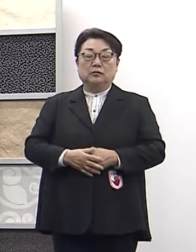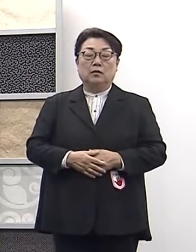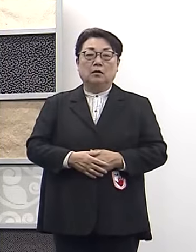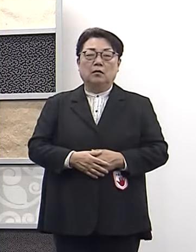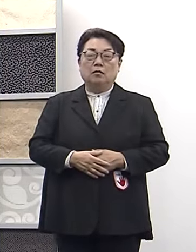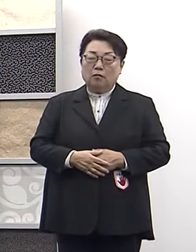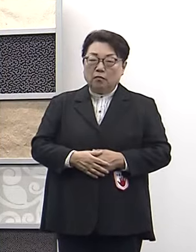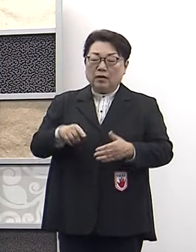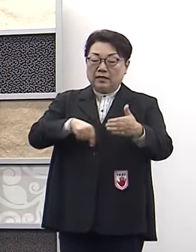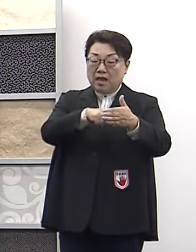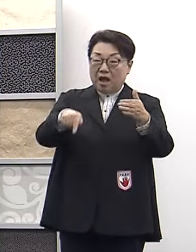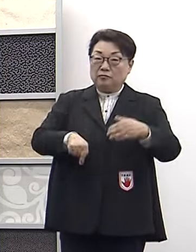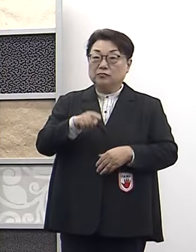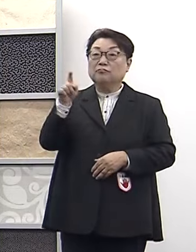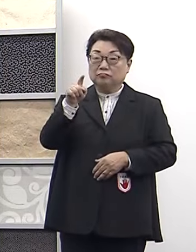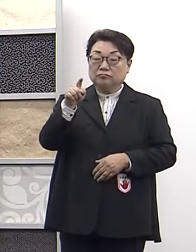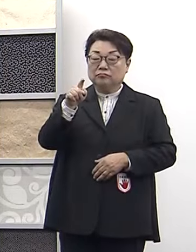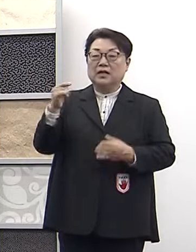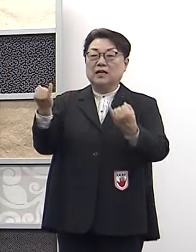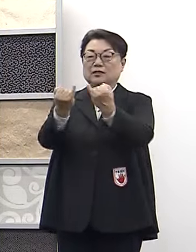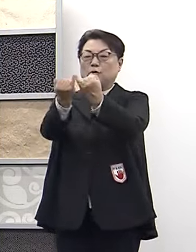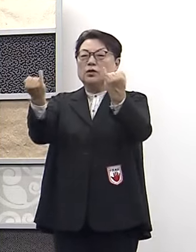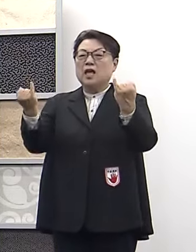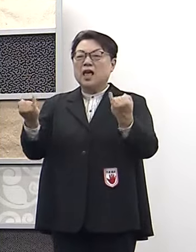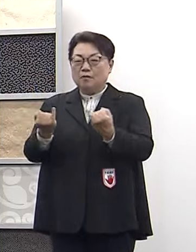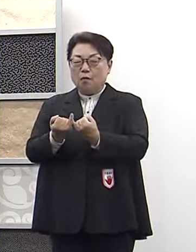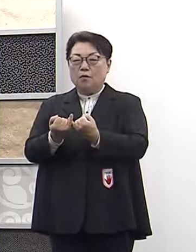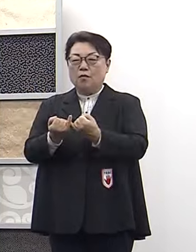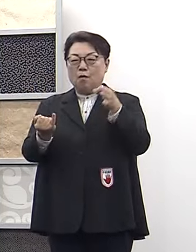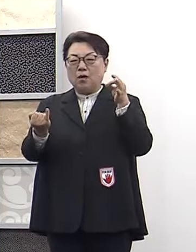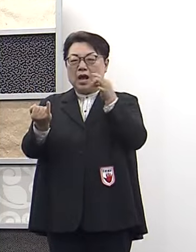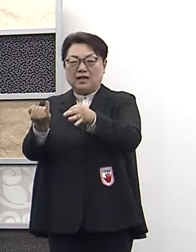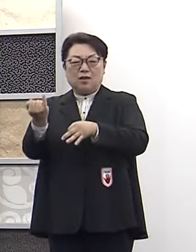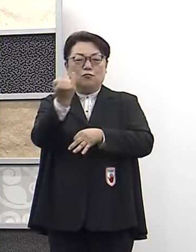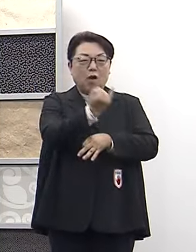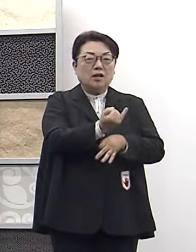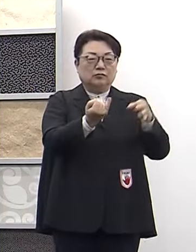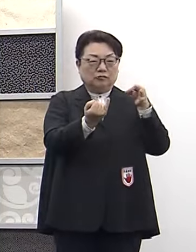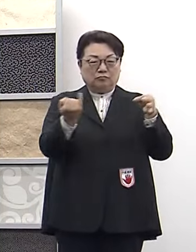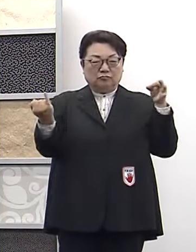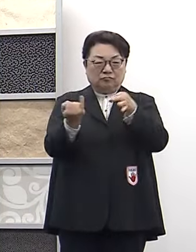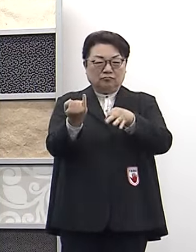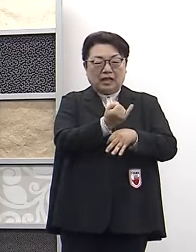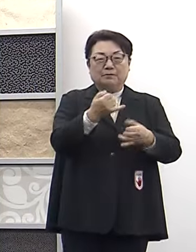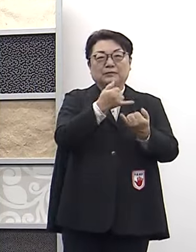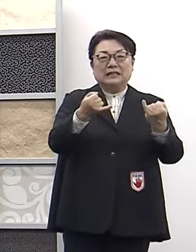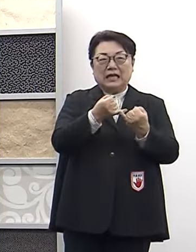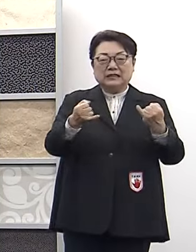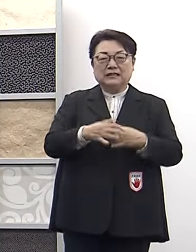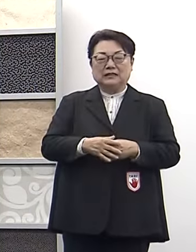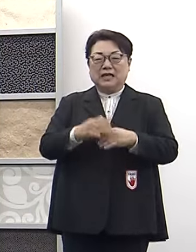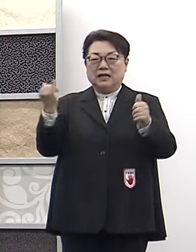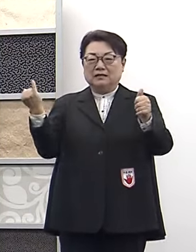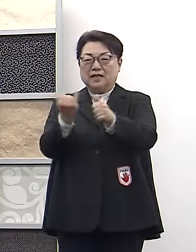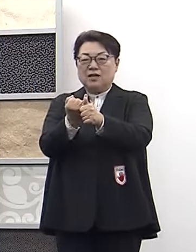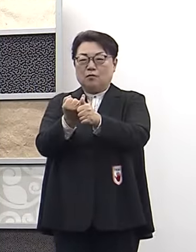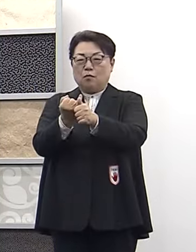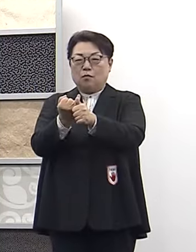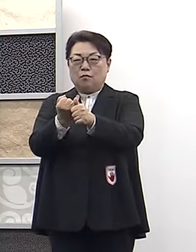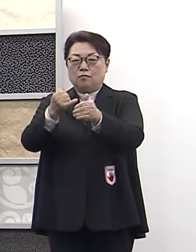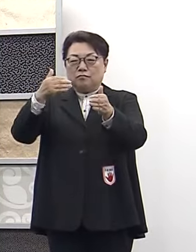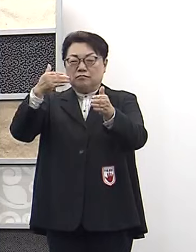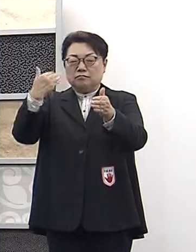声を聞くとですね、やっぱり女性をお金で動かすのかということであったり、未婚女性というものの